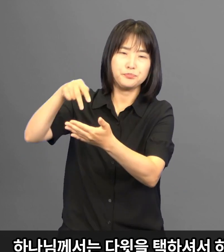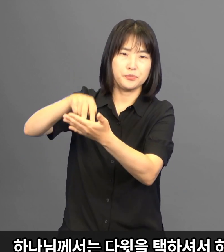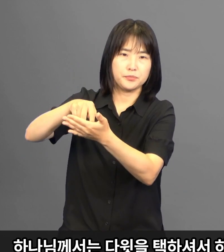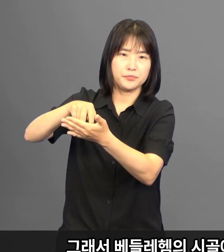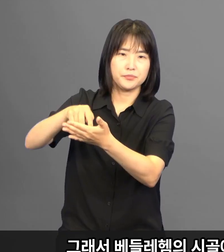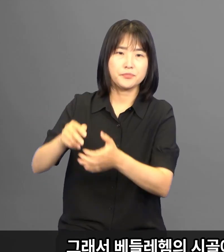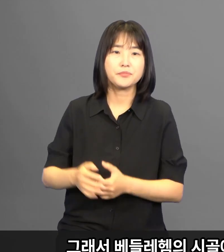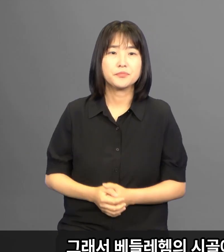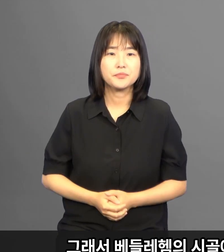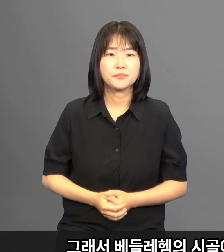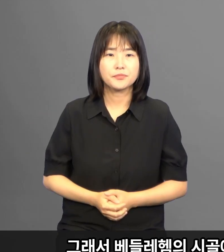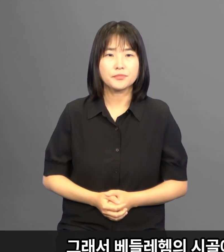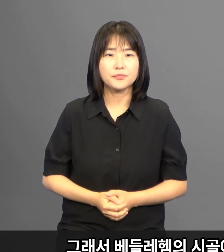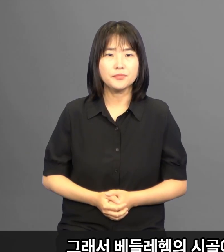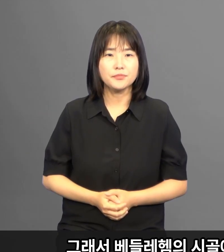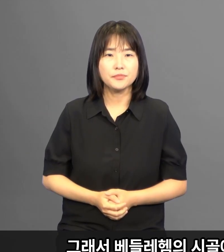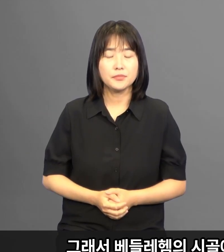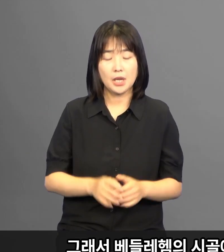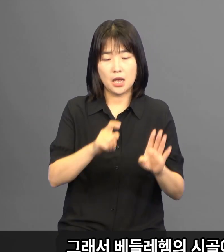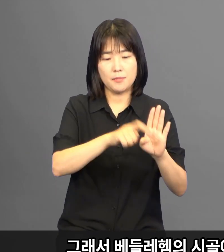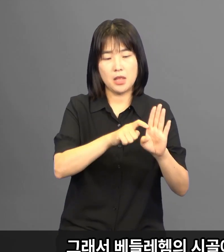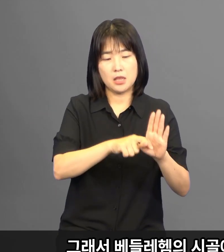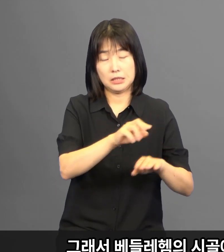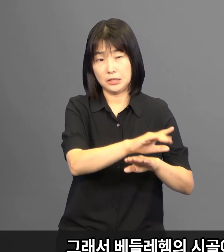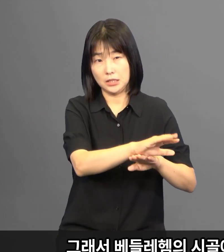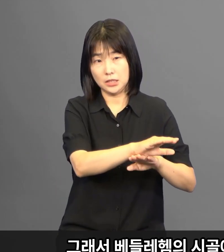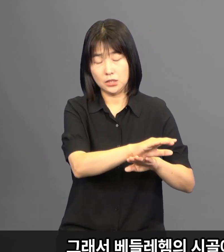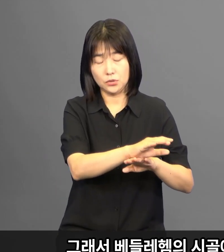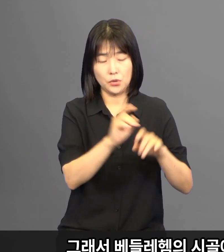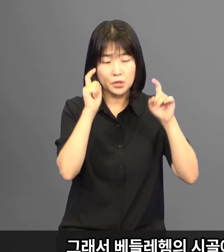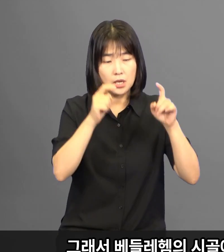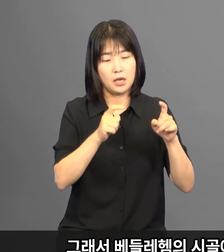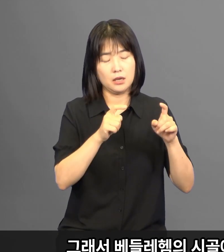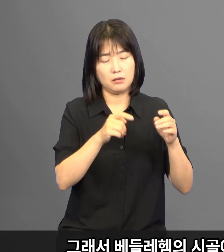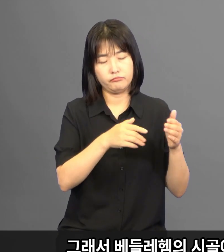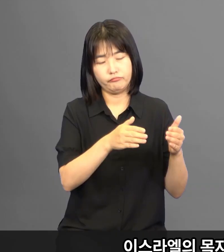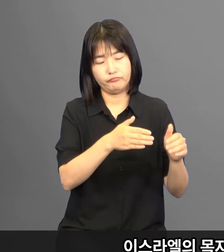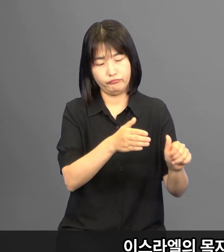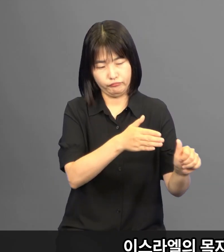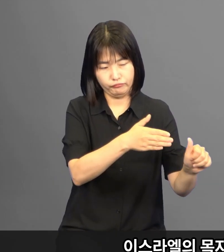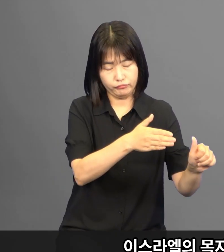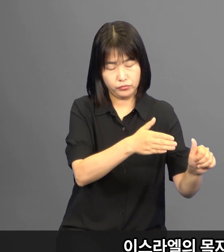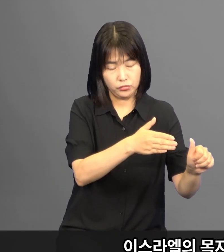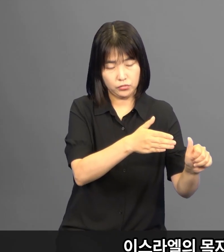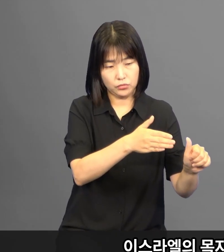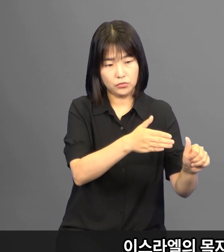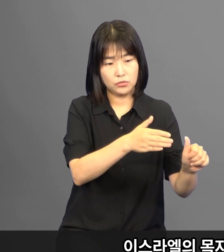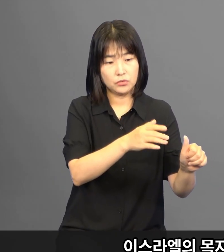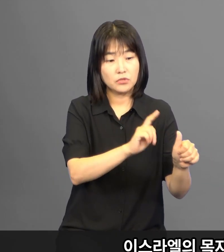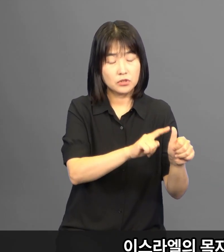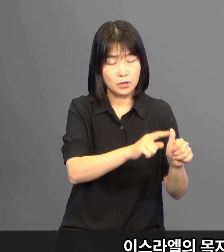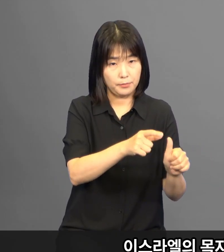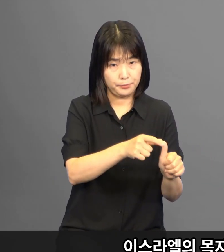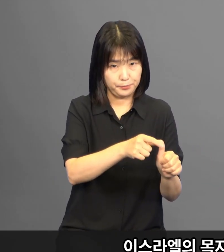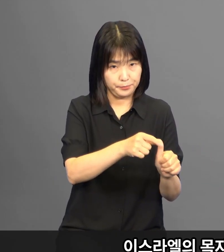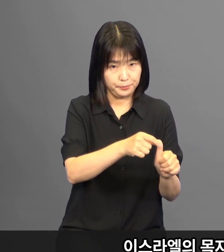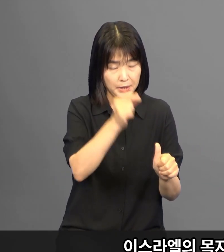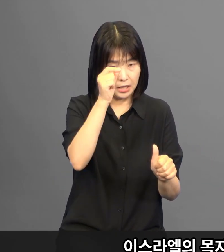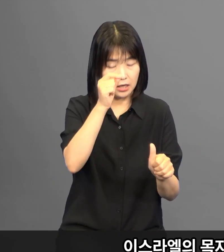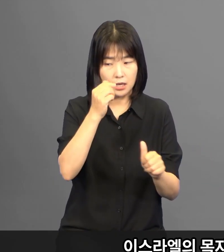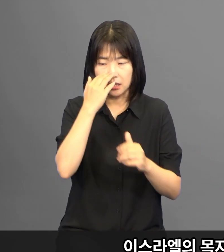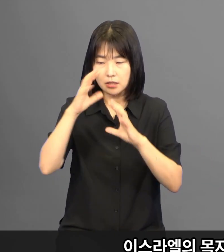세워주셨습니다. 그래서 베들레헴의 시골에 목동이 있었던 그를 택하셔서 이스라엘의 목자인